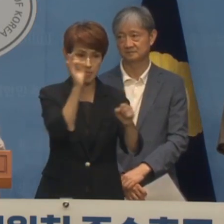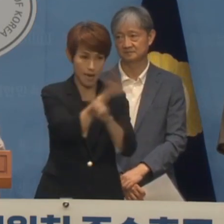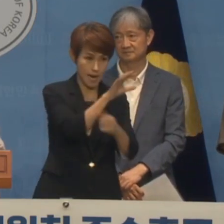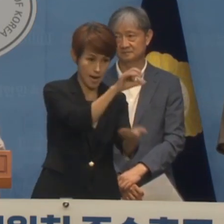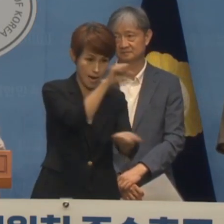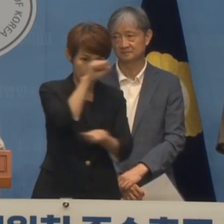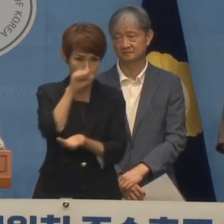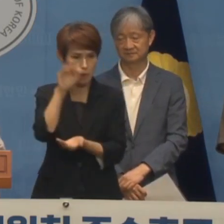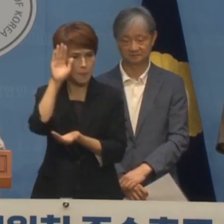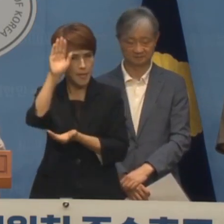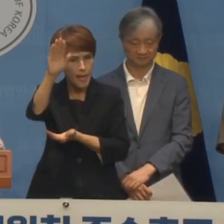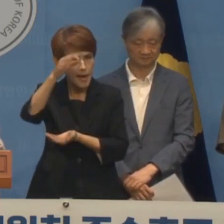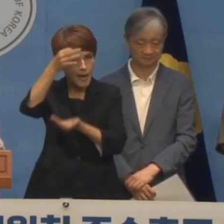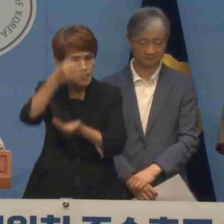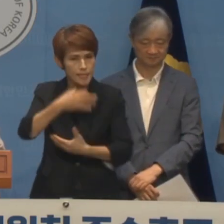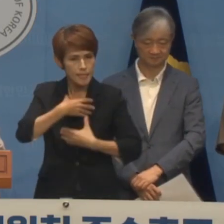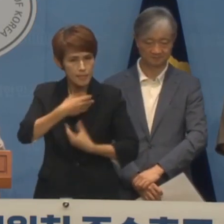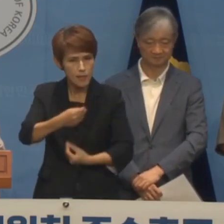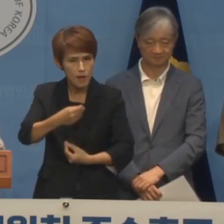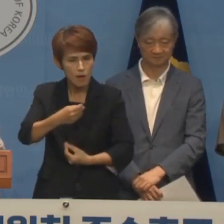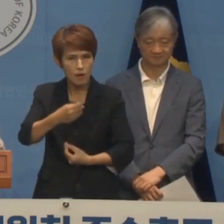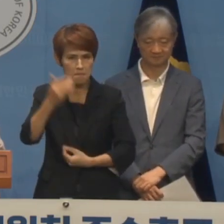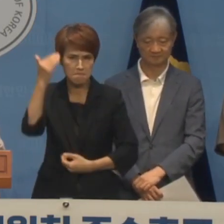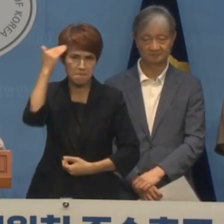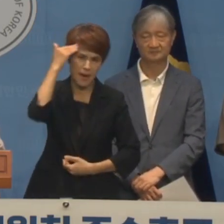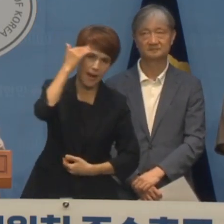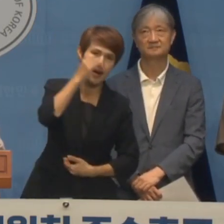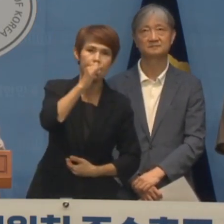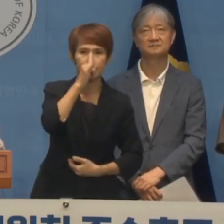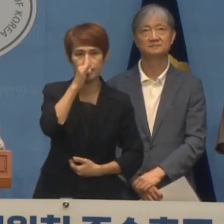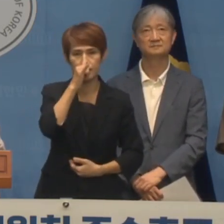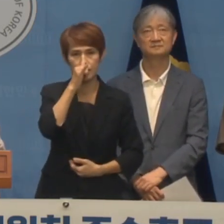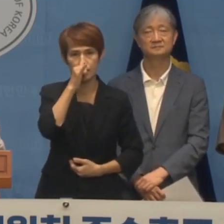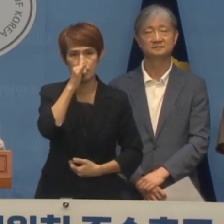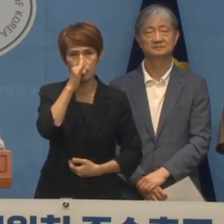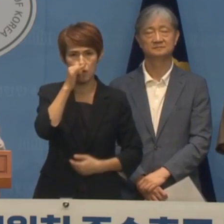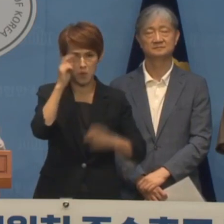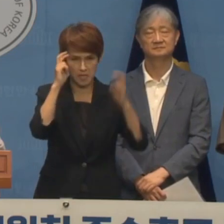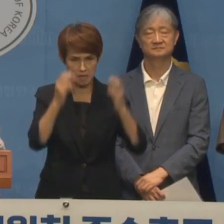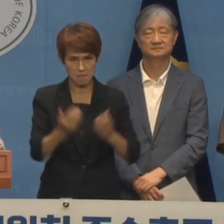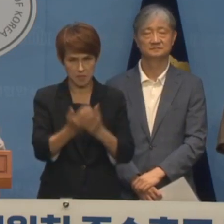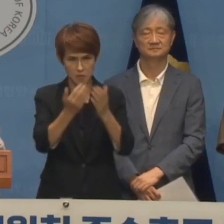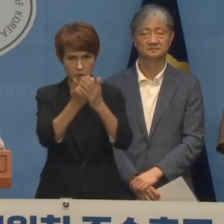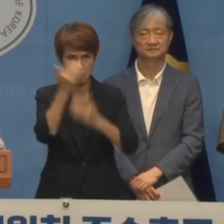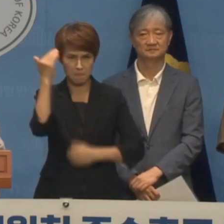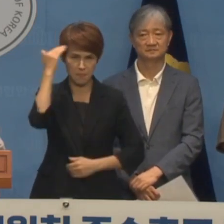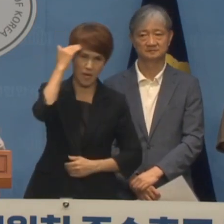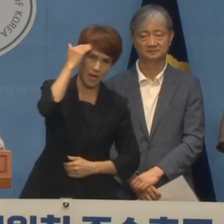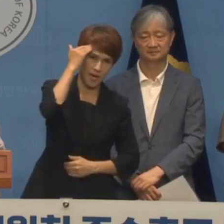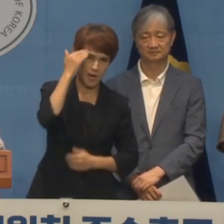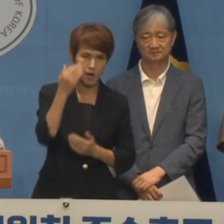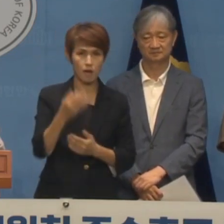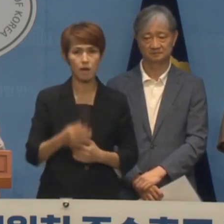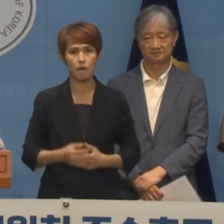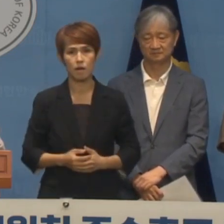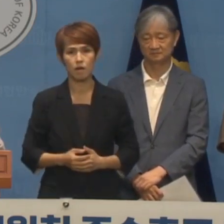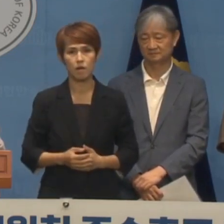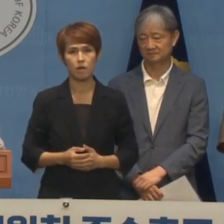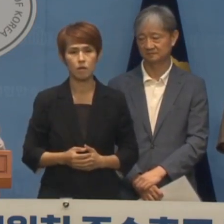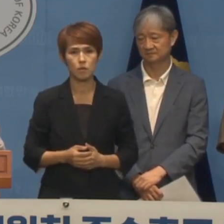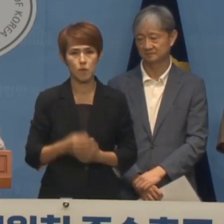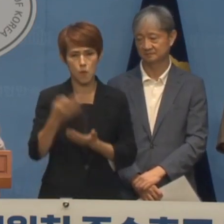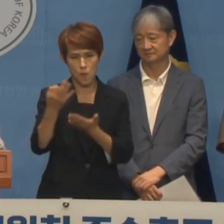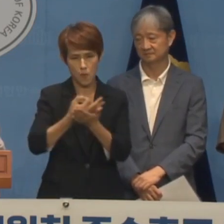미래 가치와 안전성을 훼손하는 자산 매각과 기업의 성장을 저해하는 고배당 그리고 비용